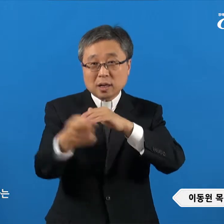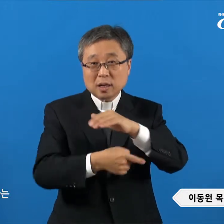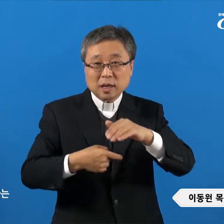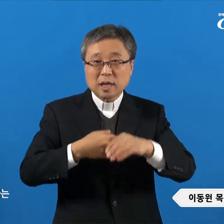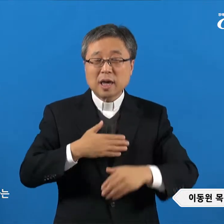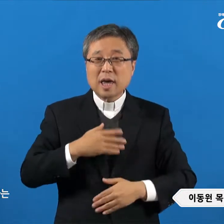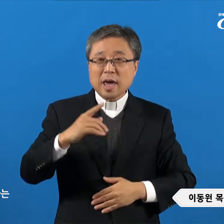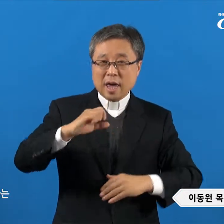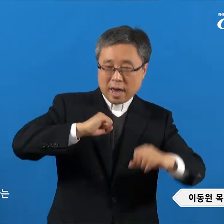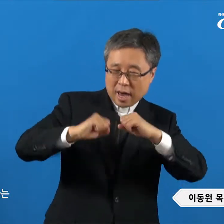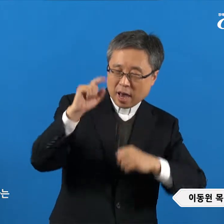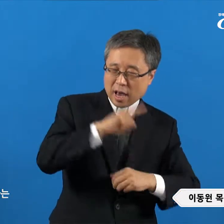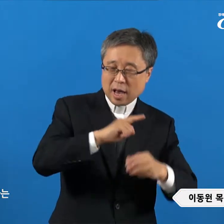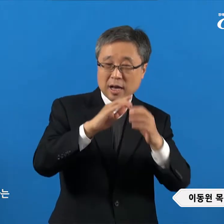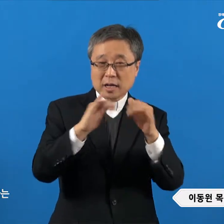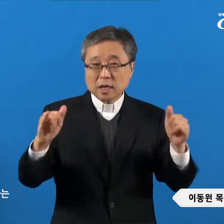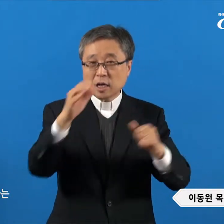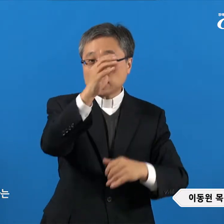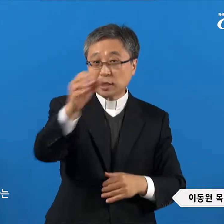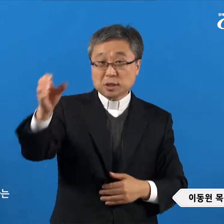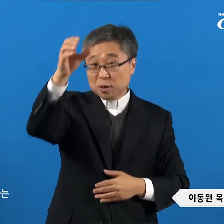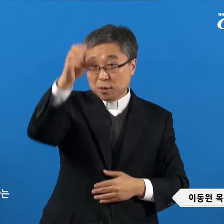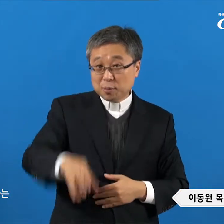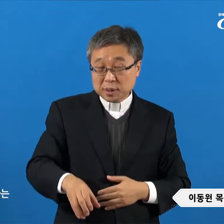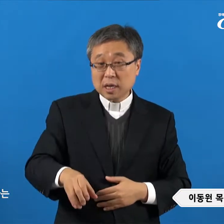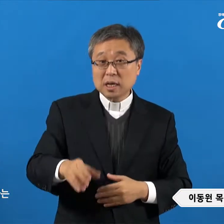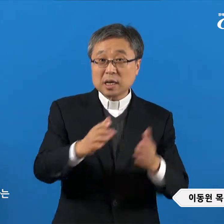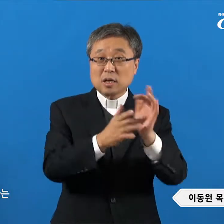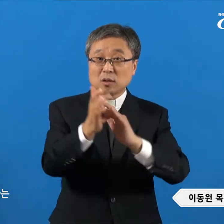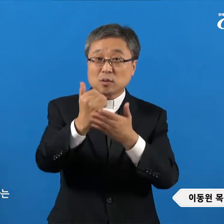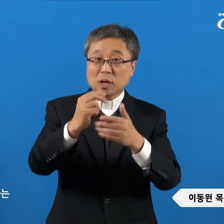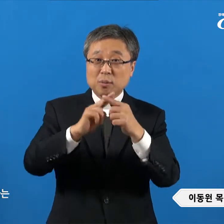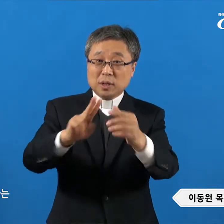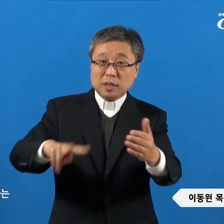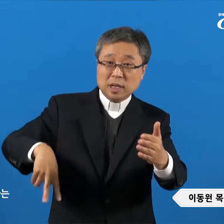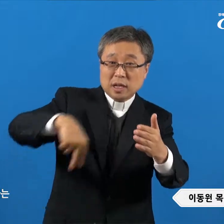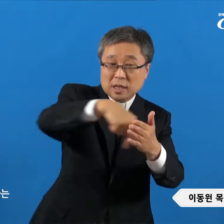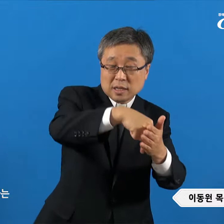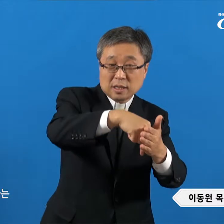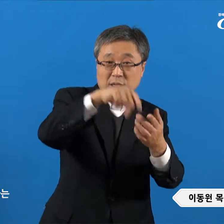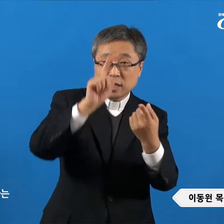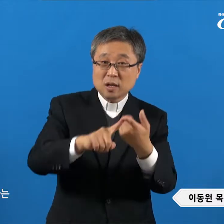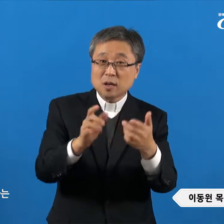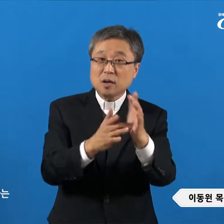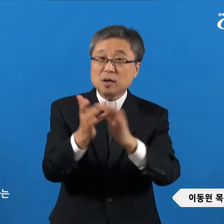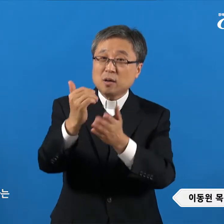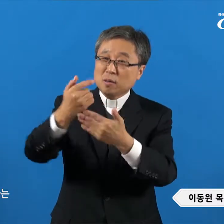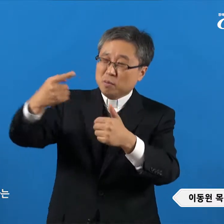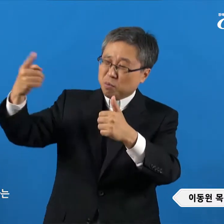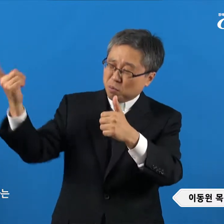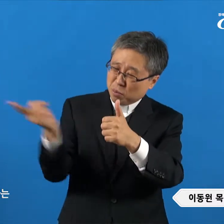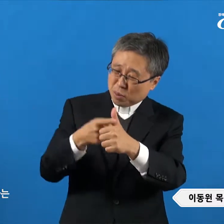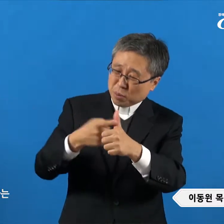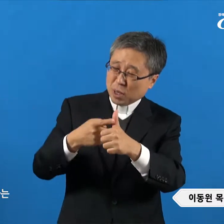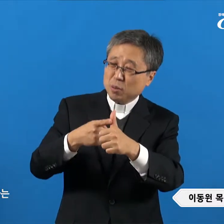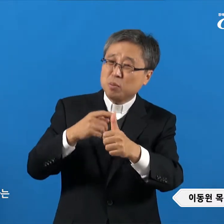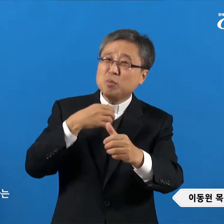행악자라고 말합니다. 그 행악자가 십자가에 예수님과 함께 달린 채로 예수님을 향해 비방하는 목소리로